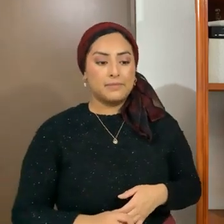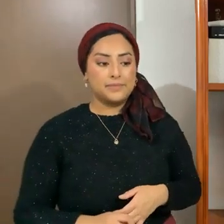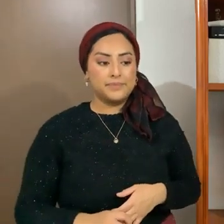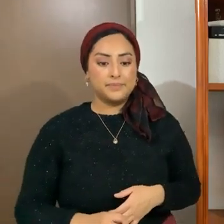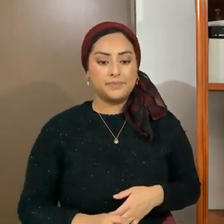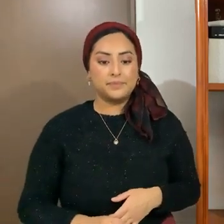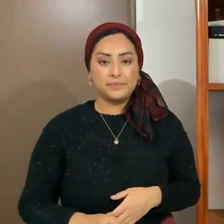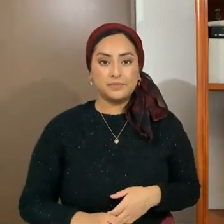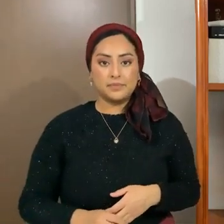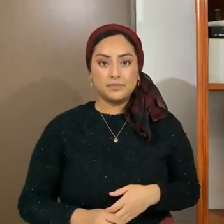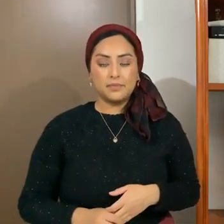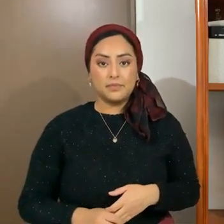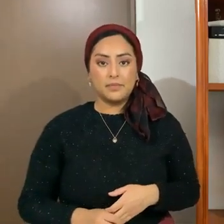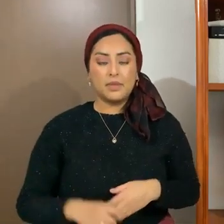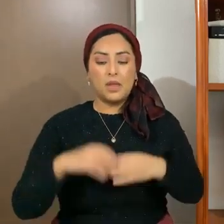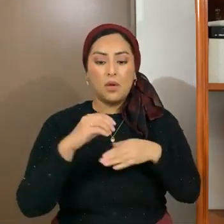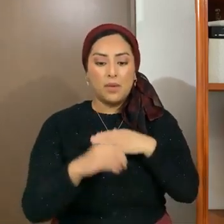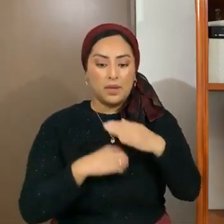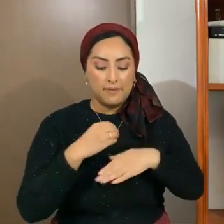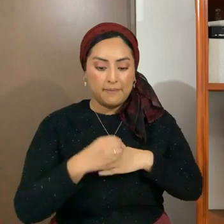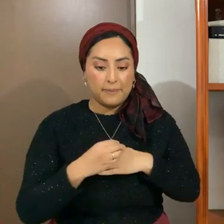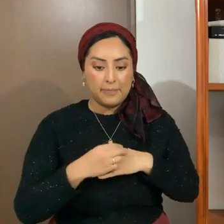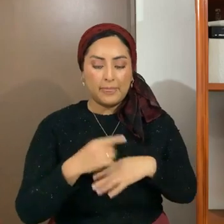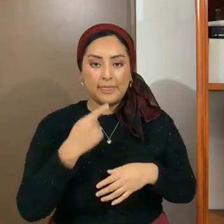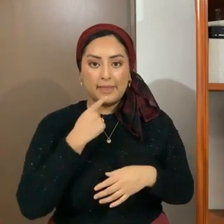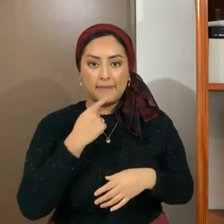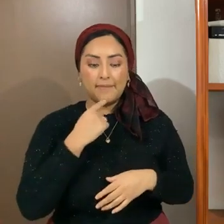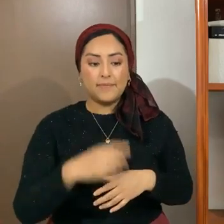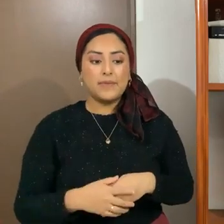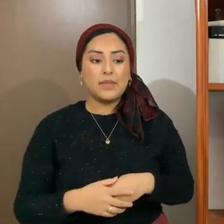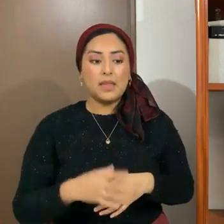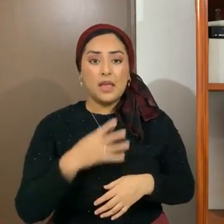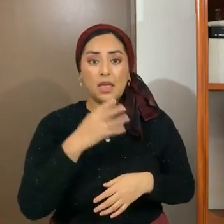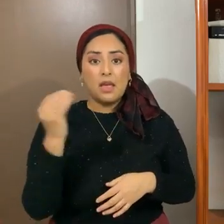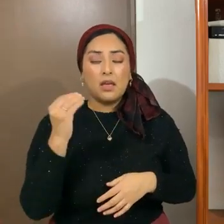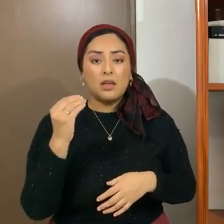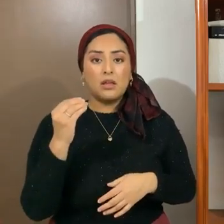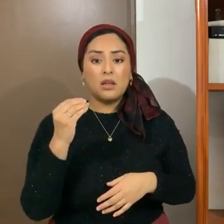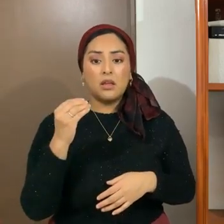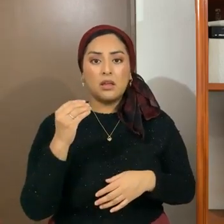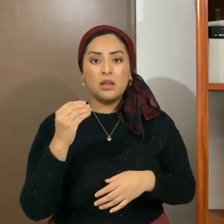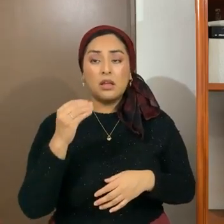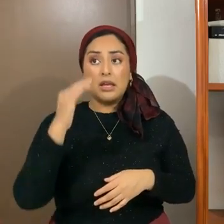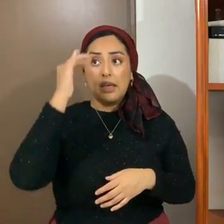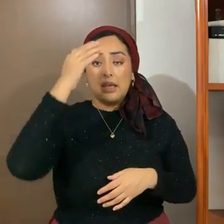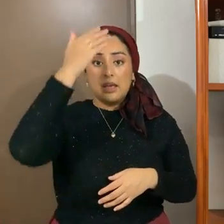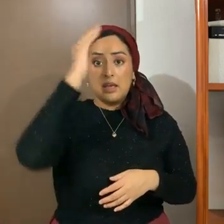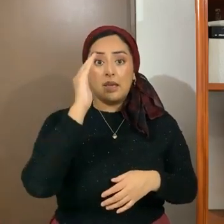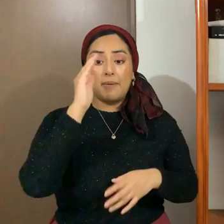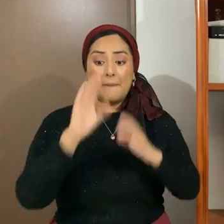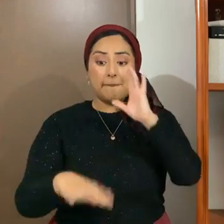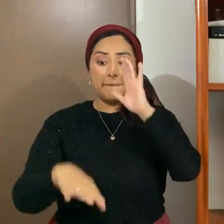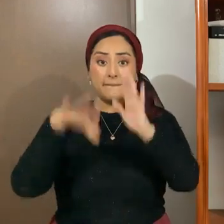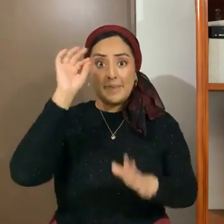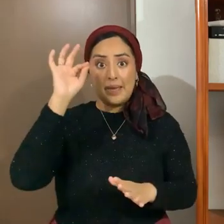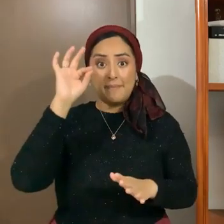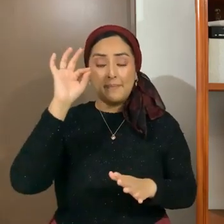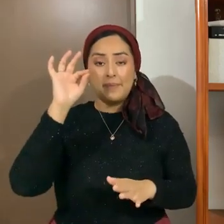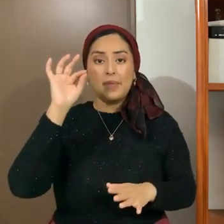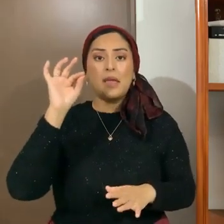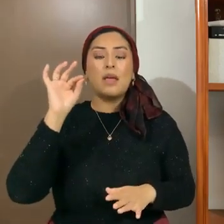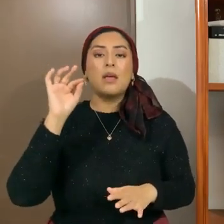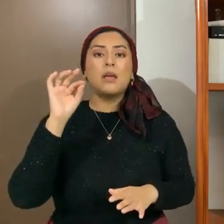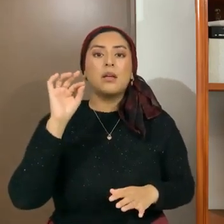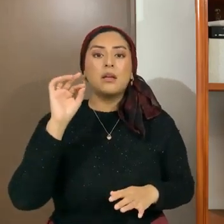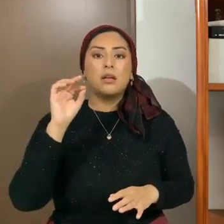momento. Amén. Dice, y lo vil del mundo y lo menospreciado escogió Elohim, y lo que no es